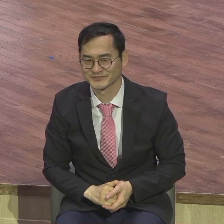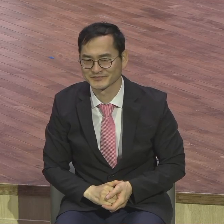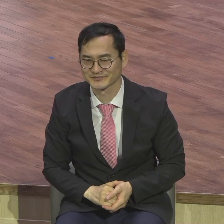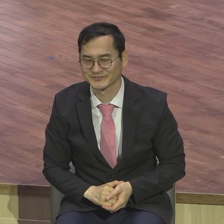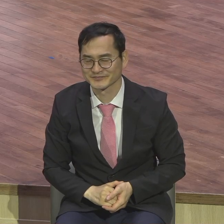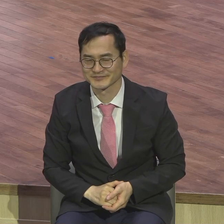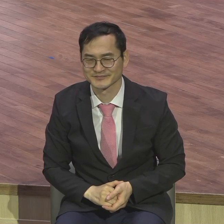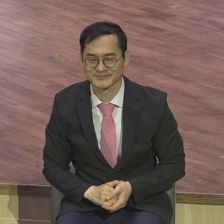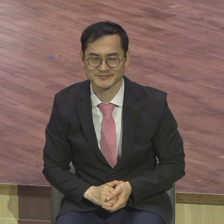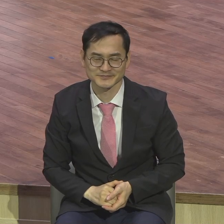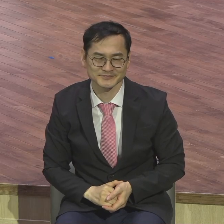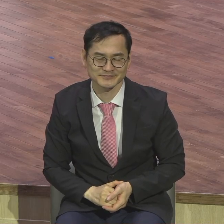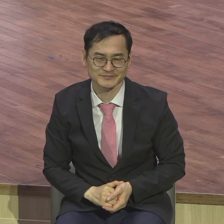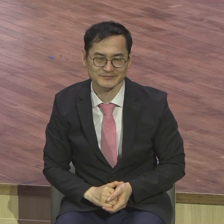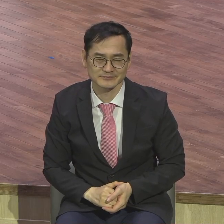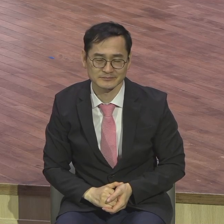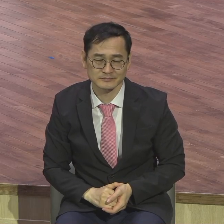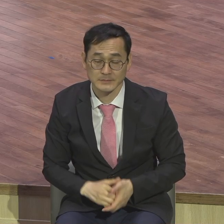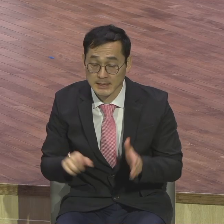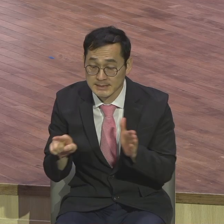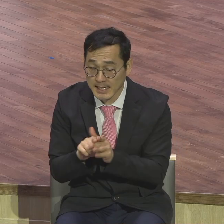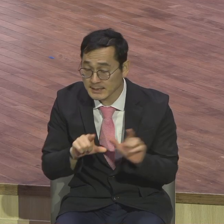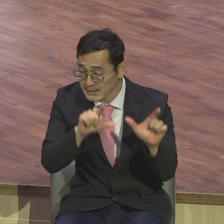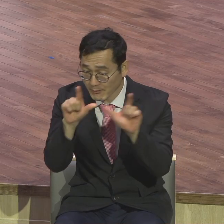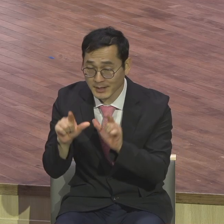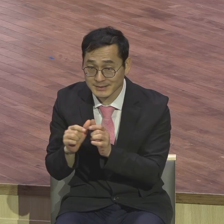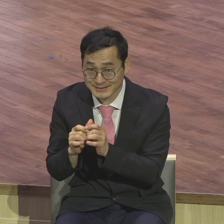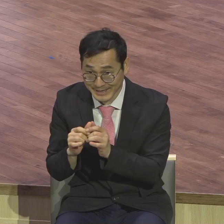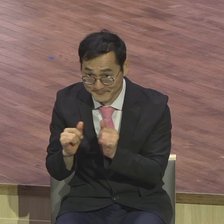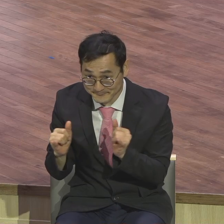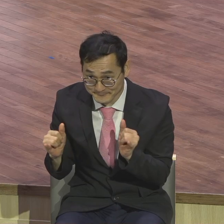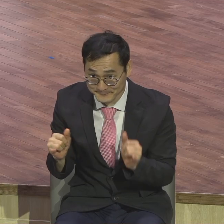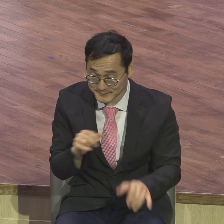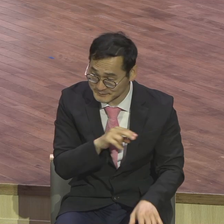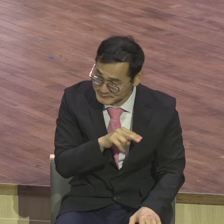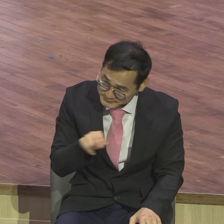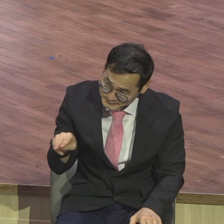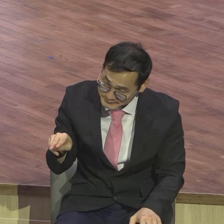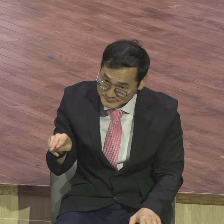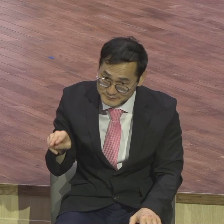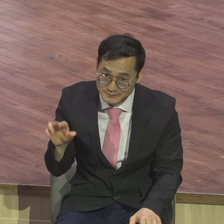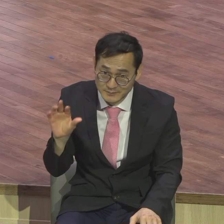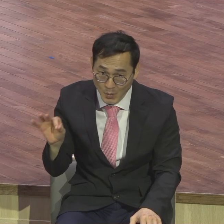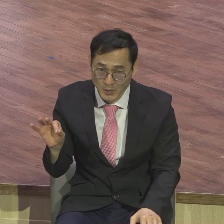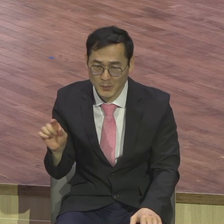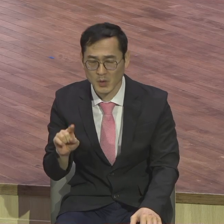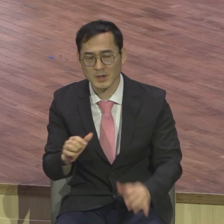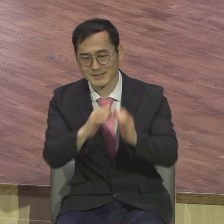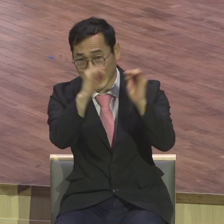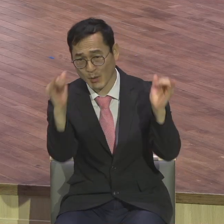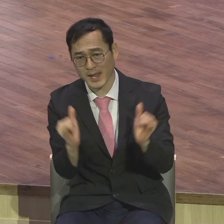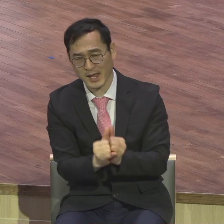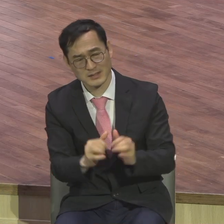그런데 신앙상을 하면서 이런 모두까기 스타일을 보는 사람들이 있어요. 매사에 부정적인